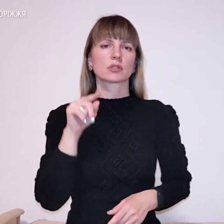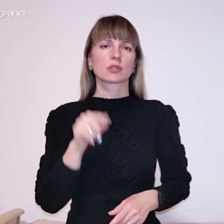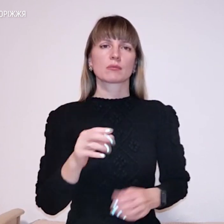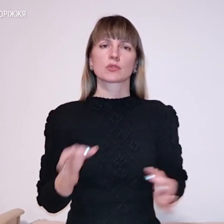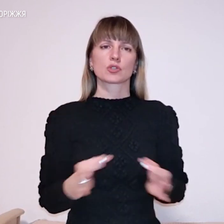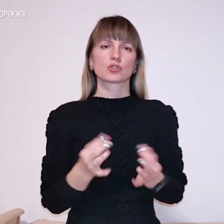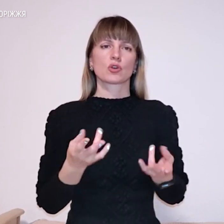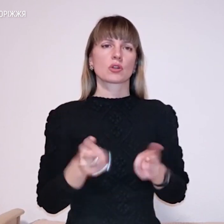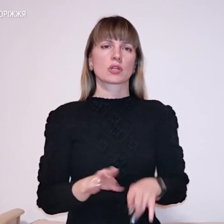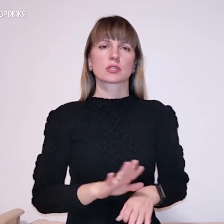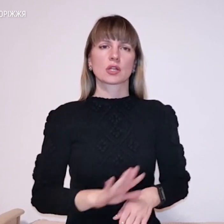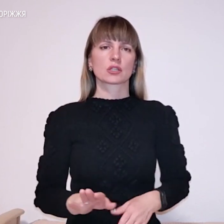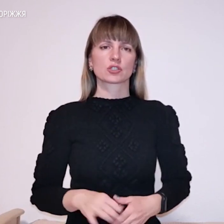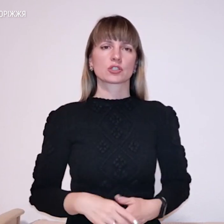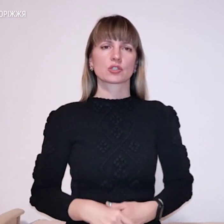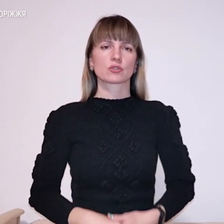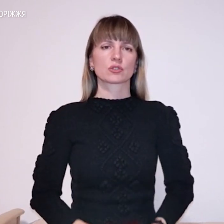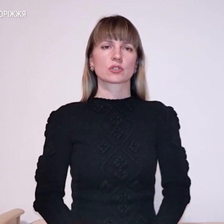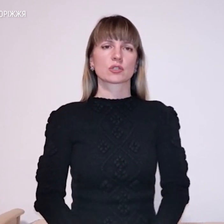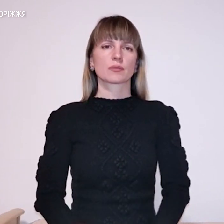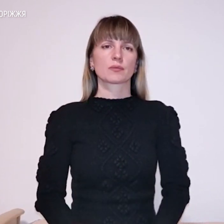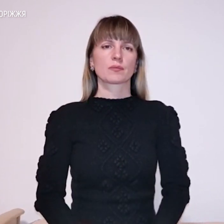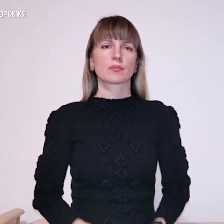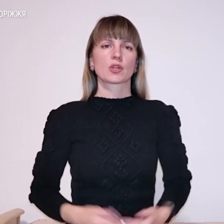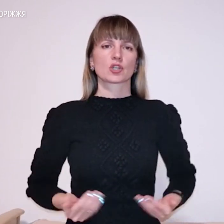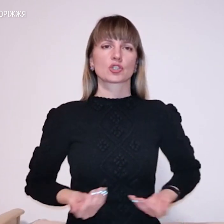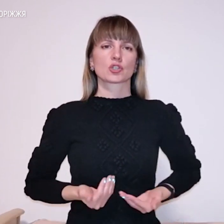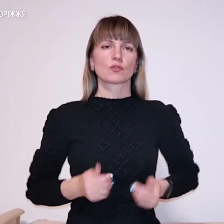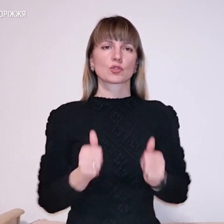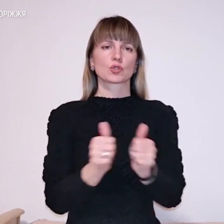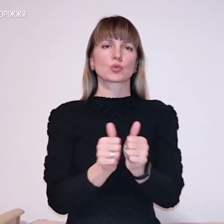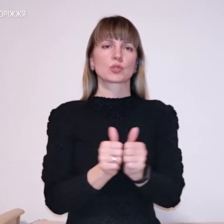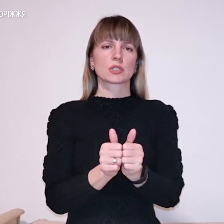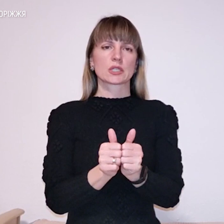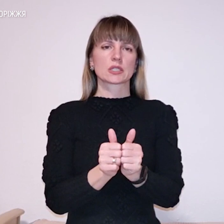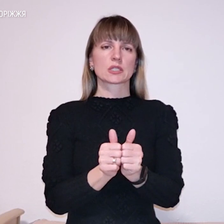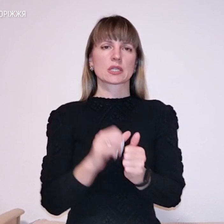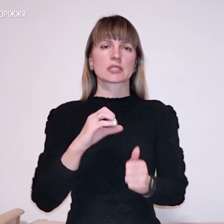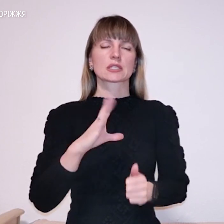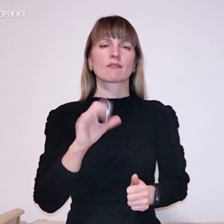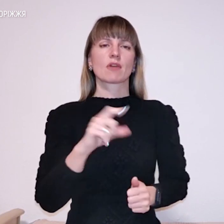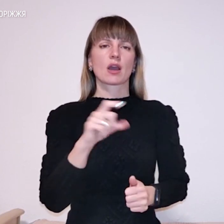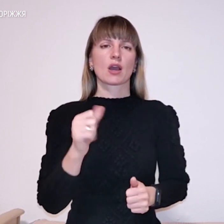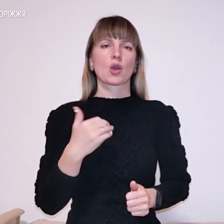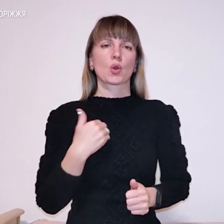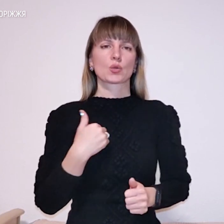не залишилось. Ну, живуть сусідська Сваха, хотіла вона з